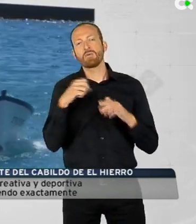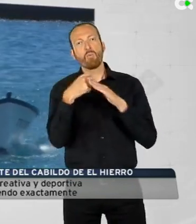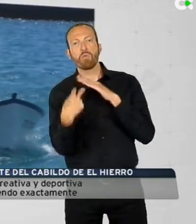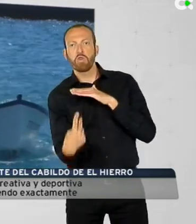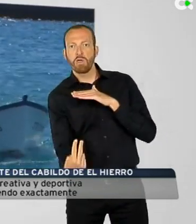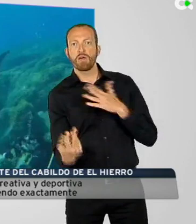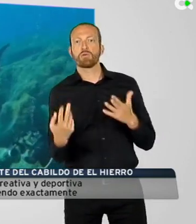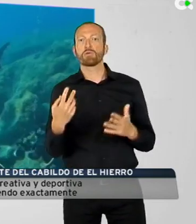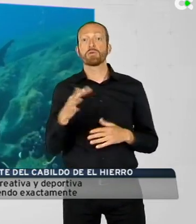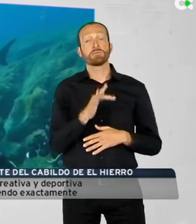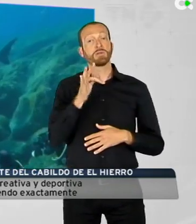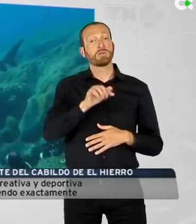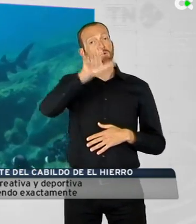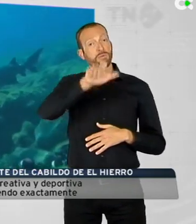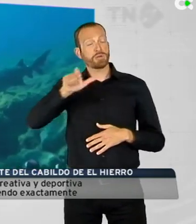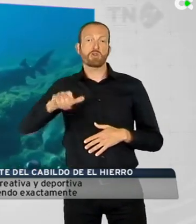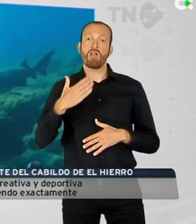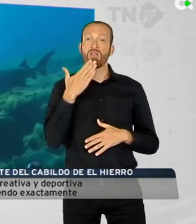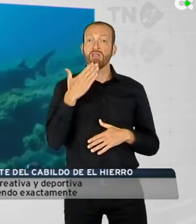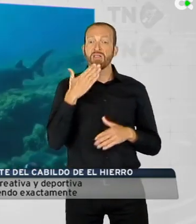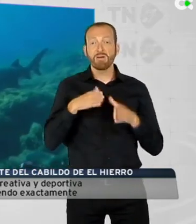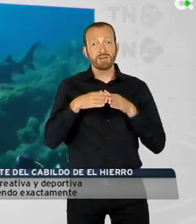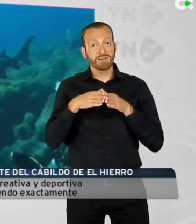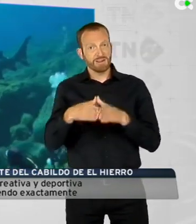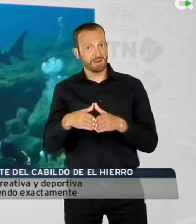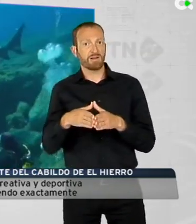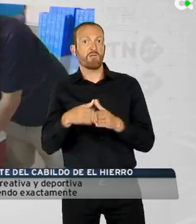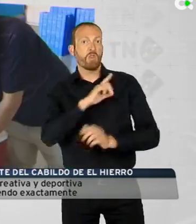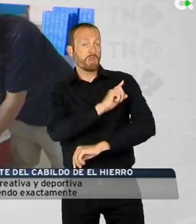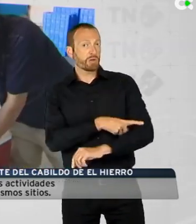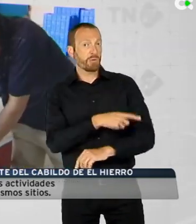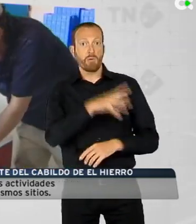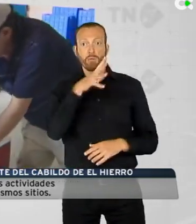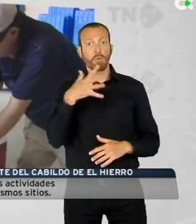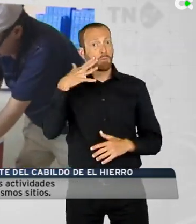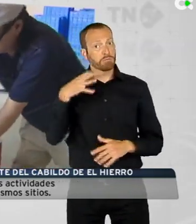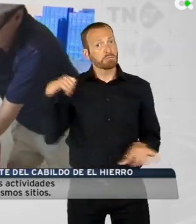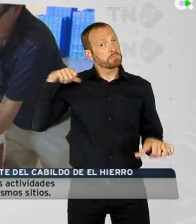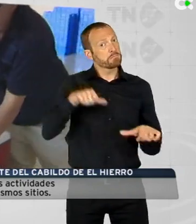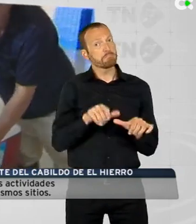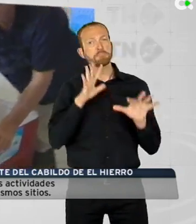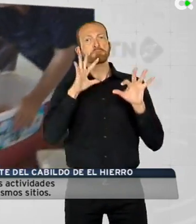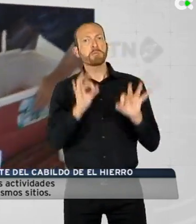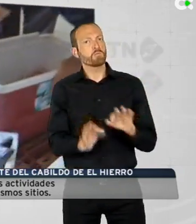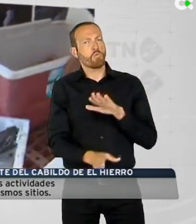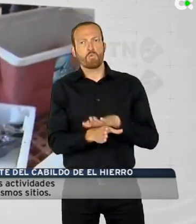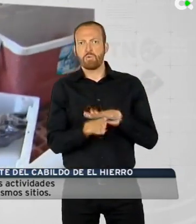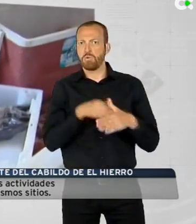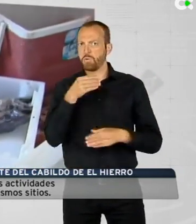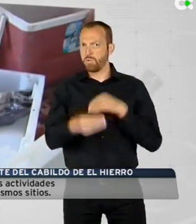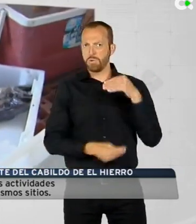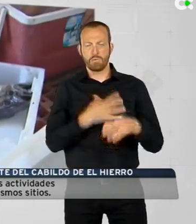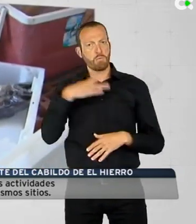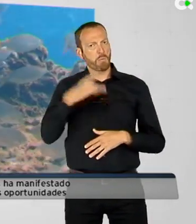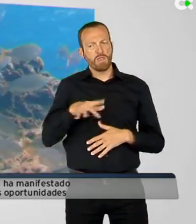buceadores y la gente de recreativa y deportiva va a estar haciendo exactamente las mismas actividades